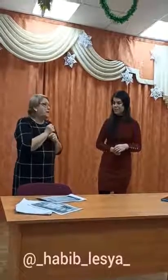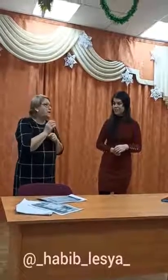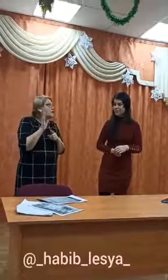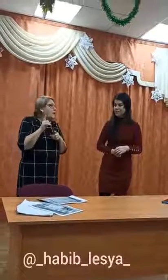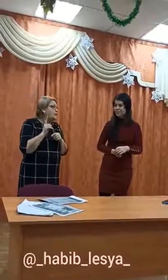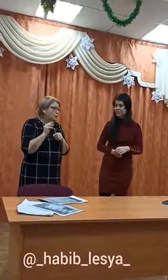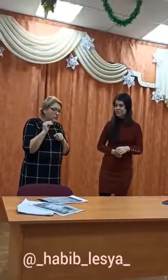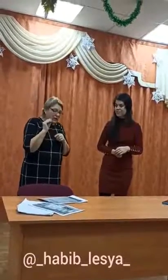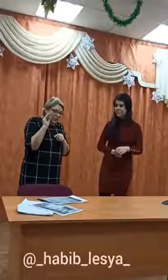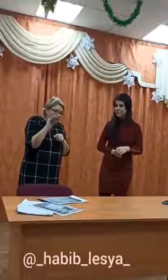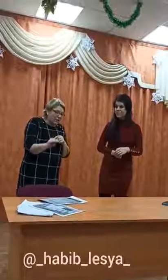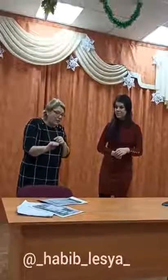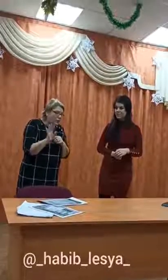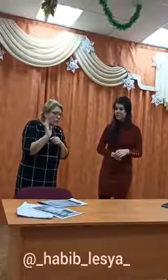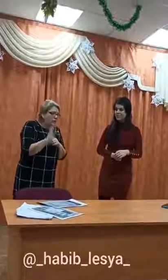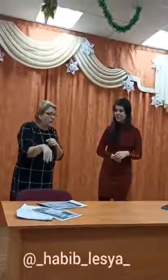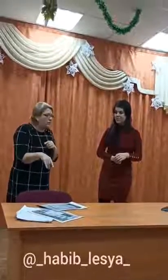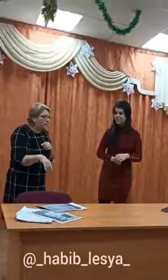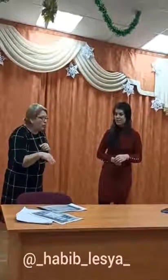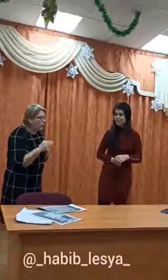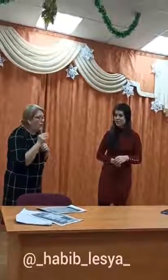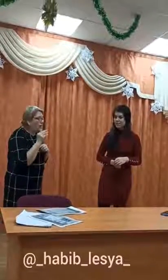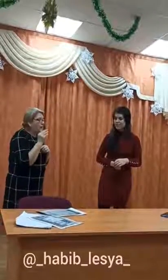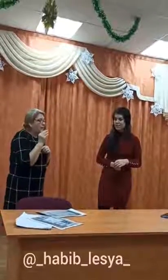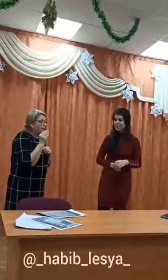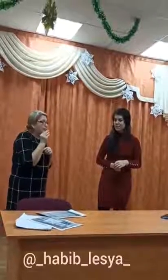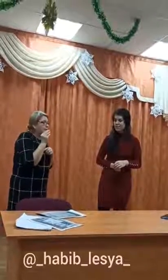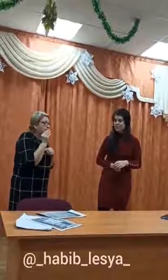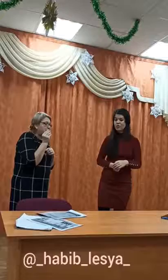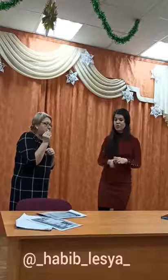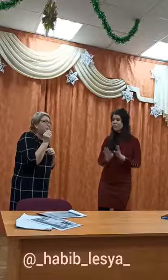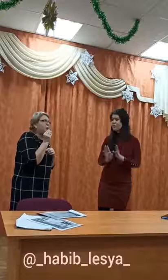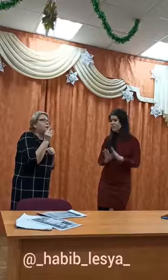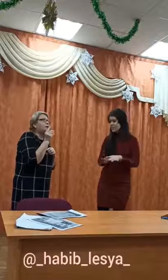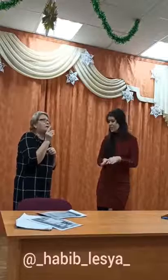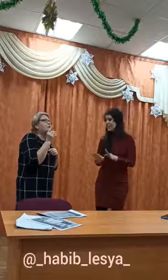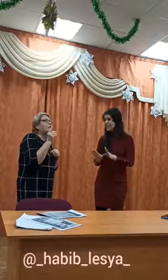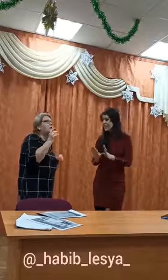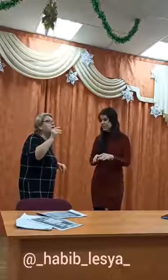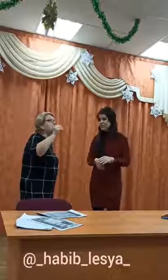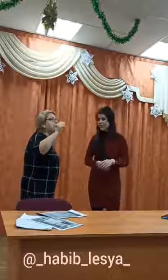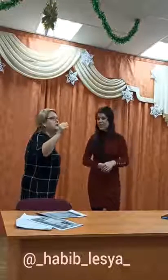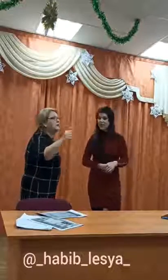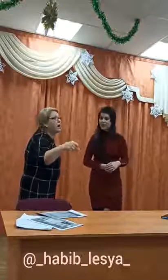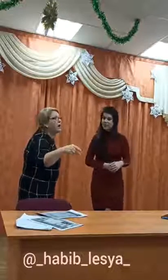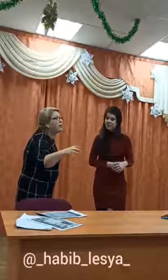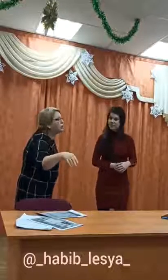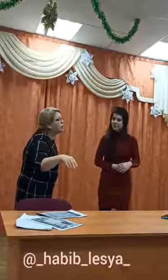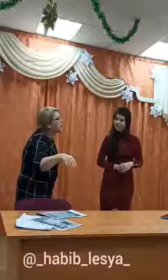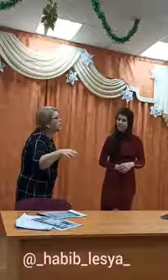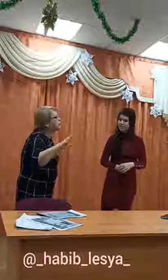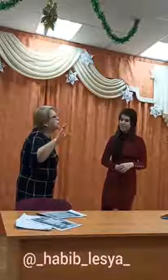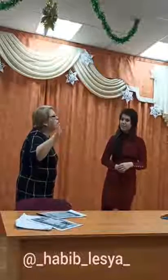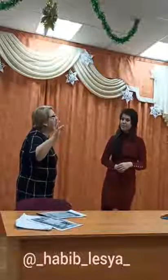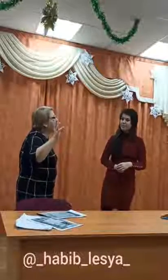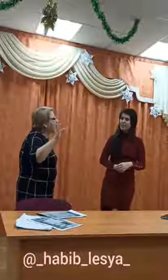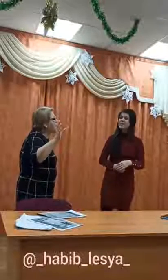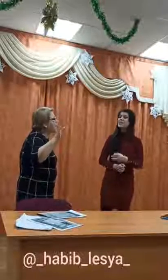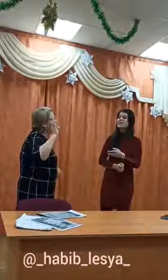не так, чтобы деньги положил и ждет. Ну это инвестиции, это чтобы деньги работали, это уже другая компания. Это